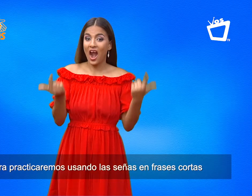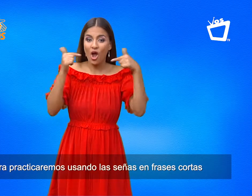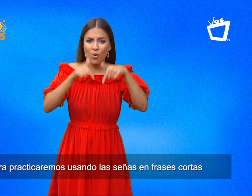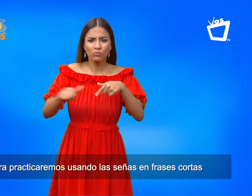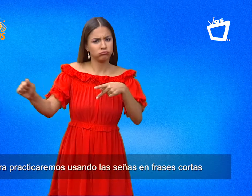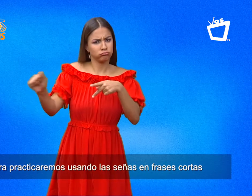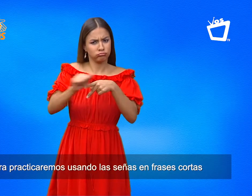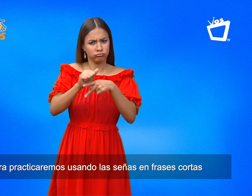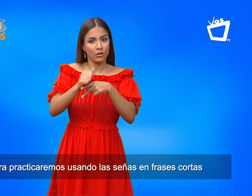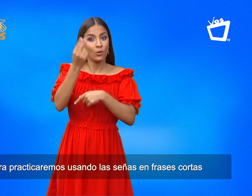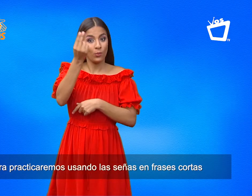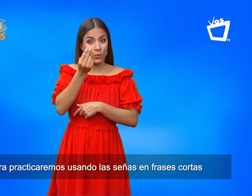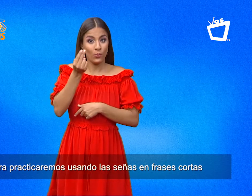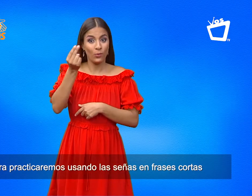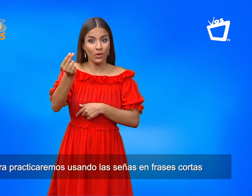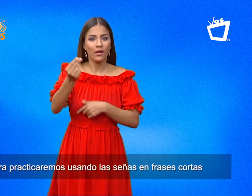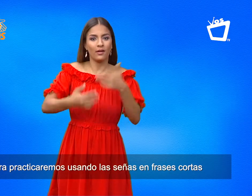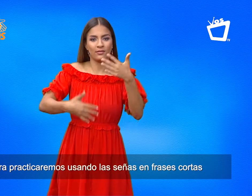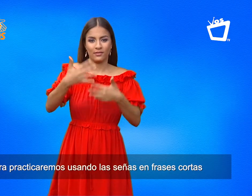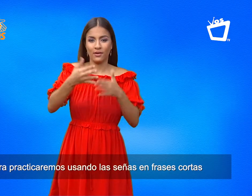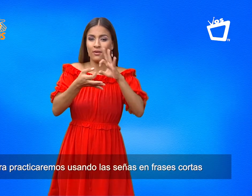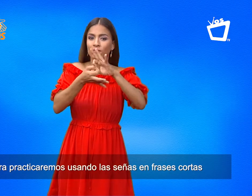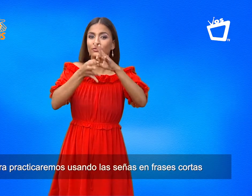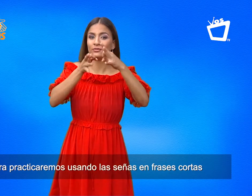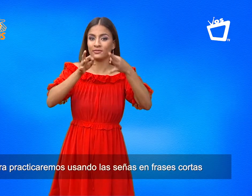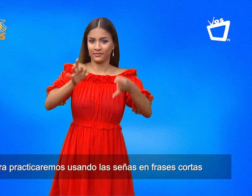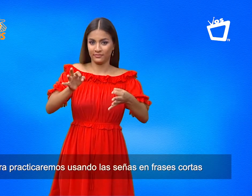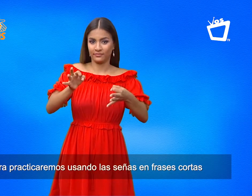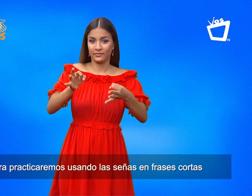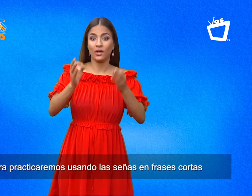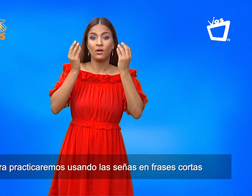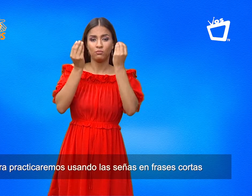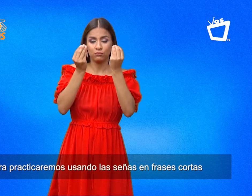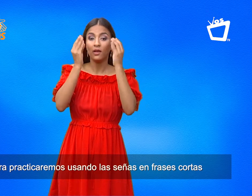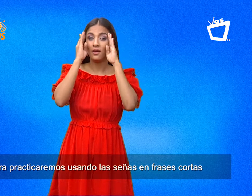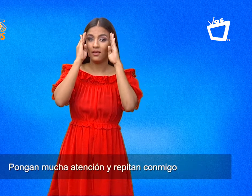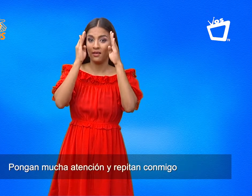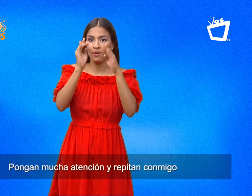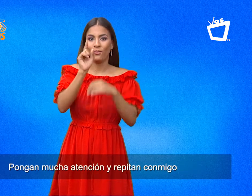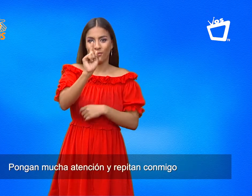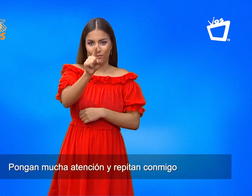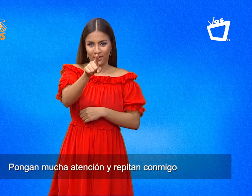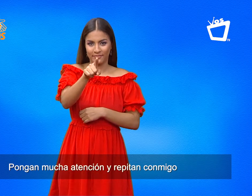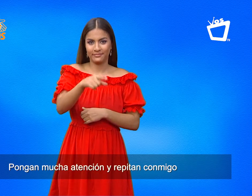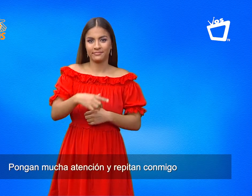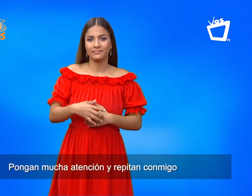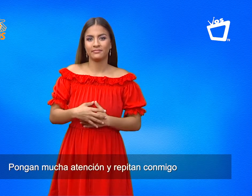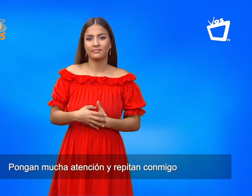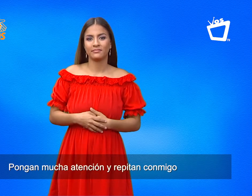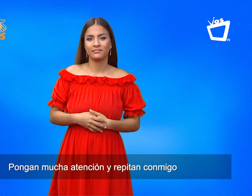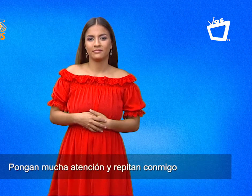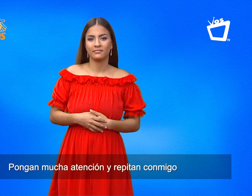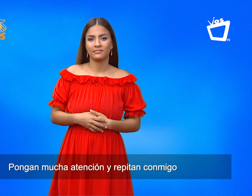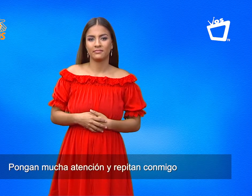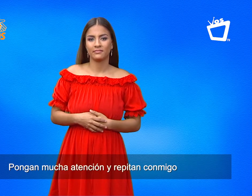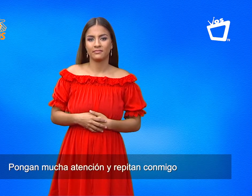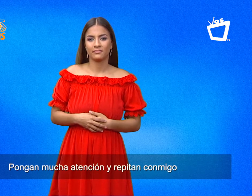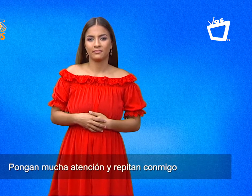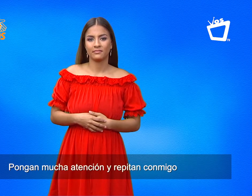ahora practicaremos usando las señas en frases cortas ponen mucha atención y repitan conmigo